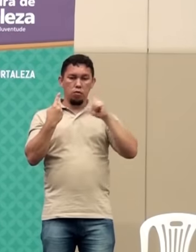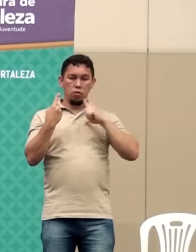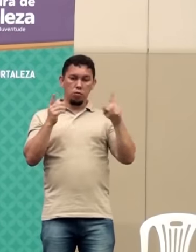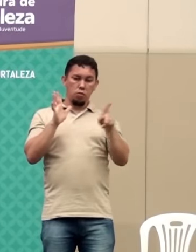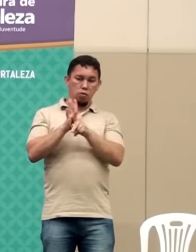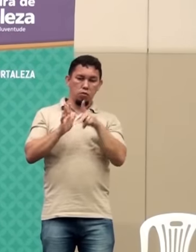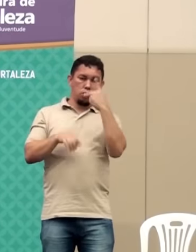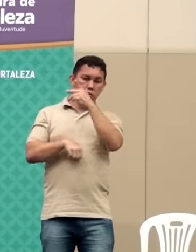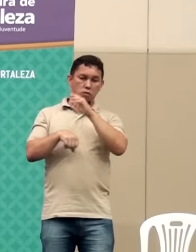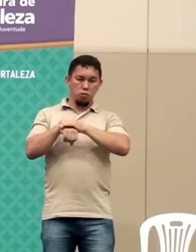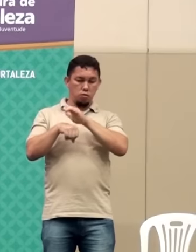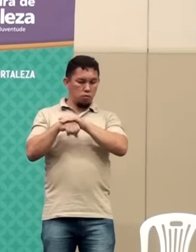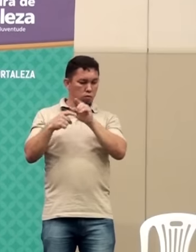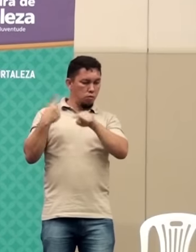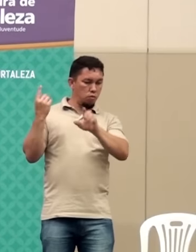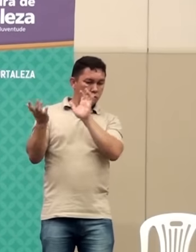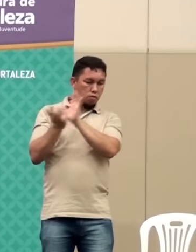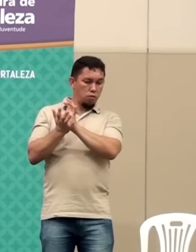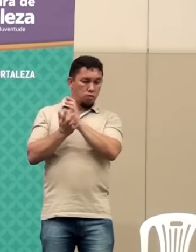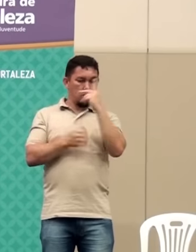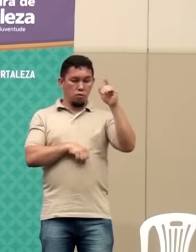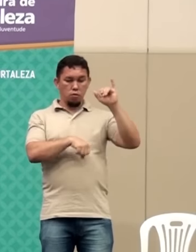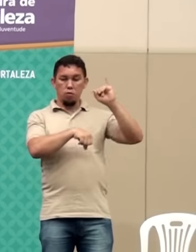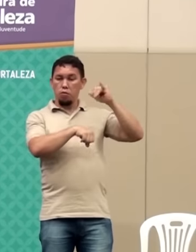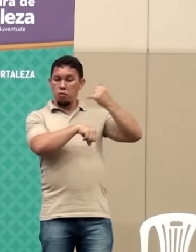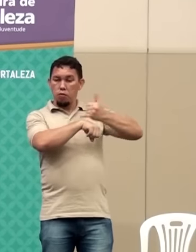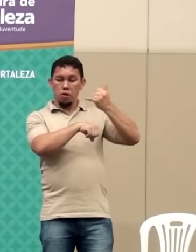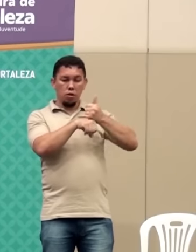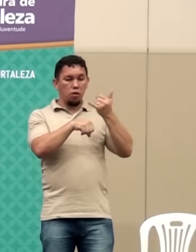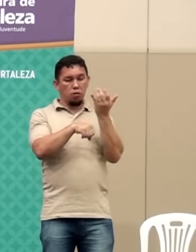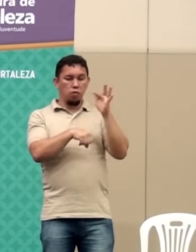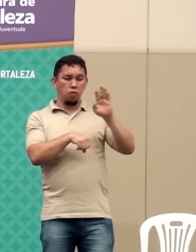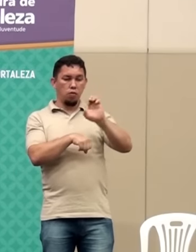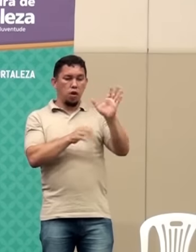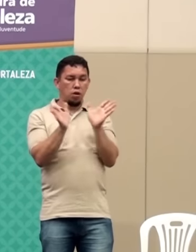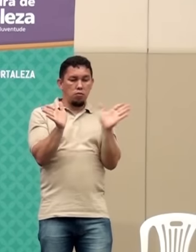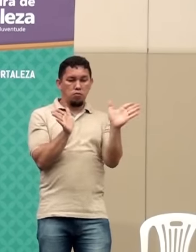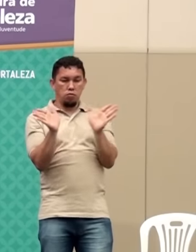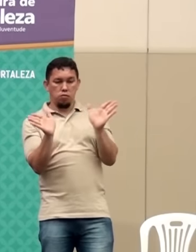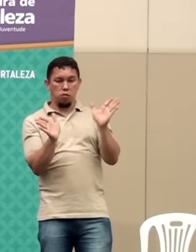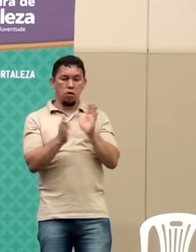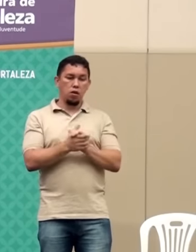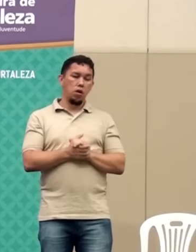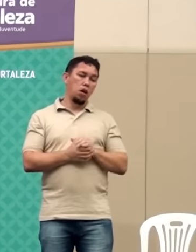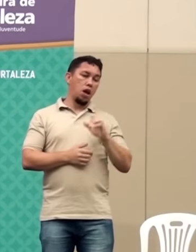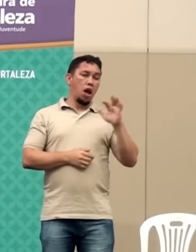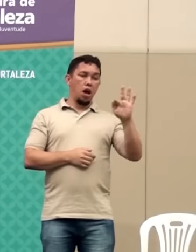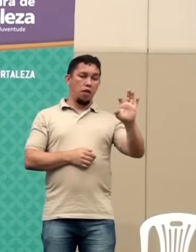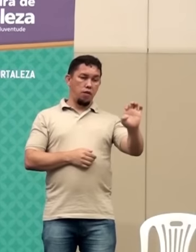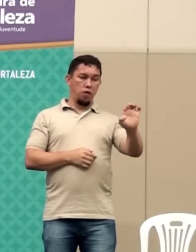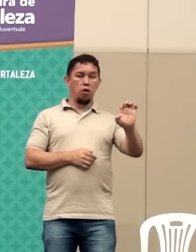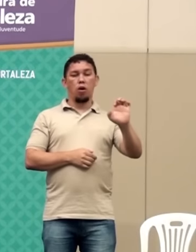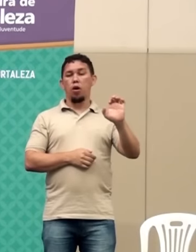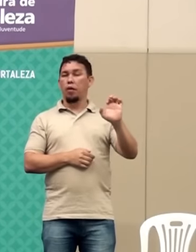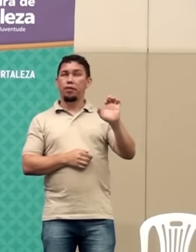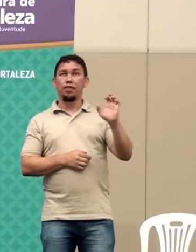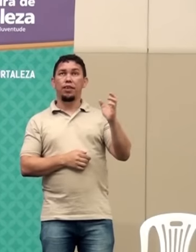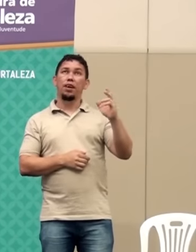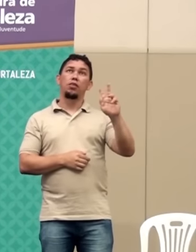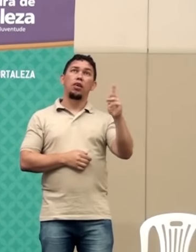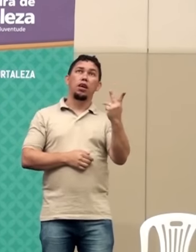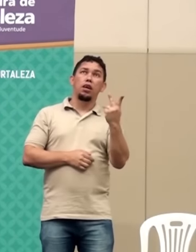metal alcalino terroso. O ferro é um metal de transição. Então, o FeOH3 é uma